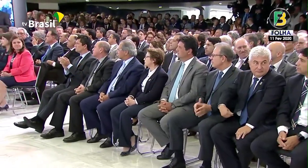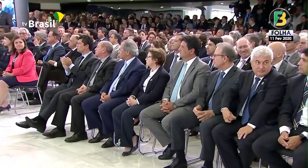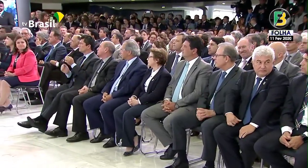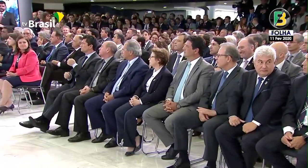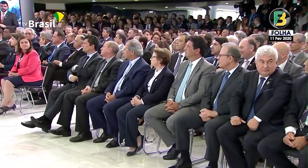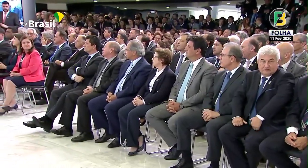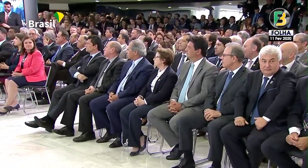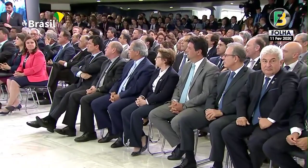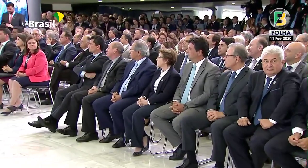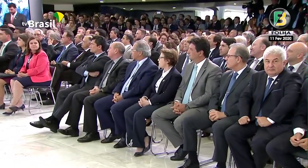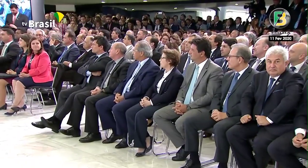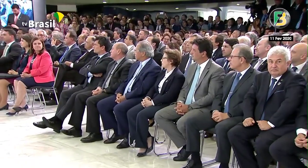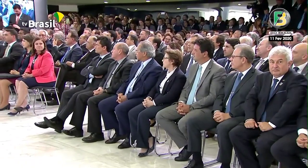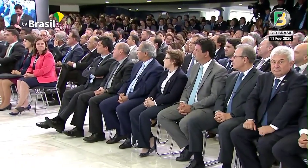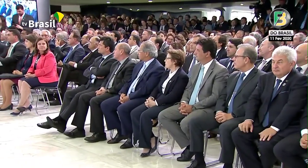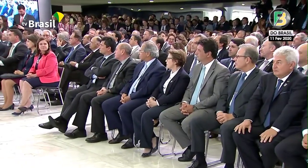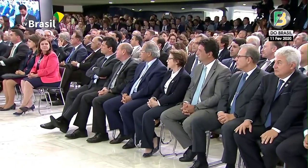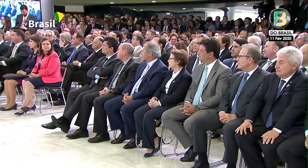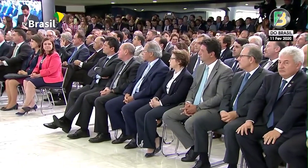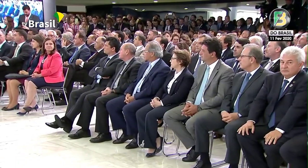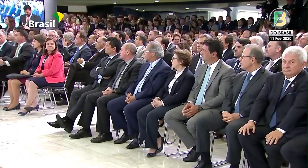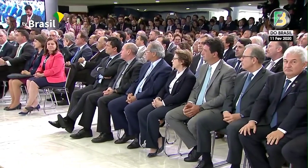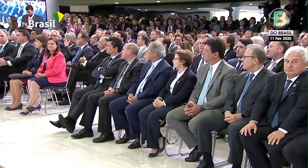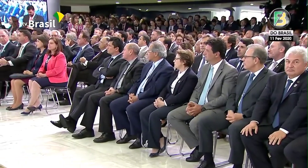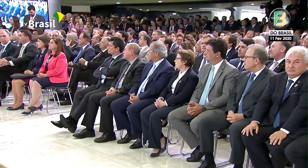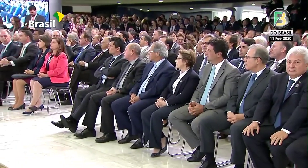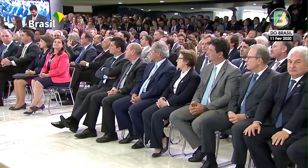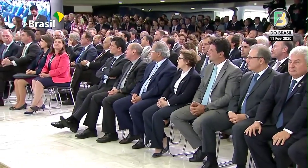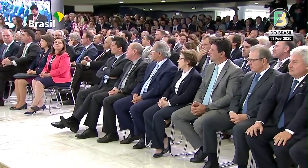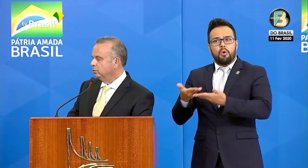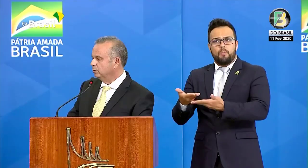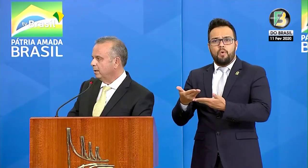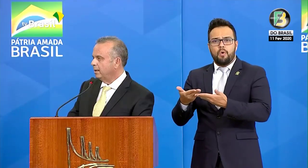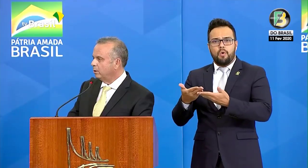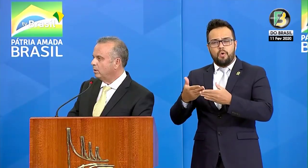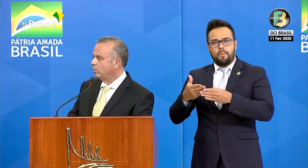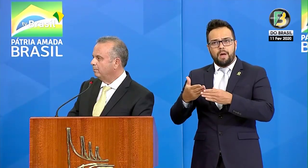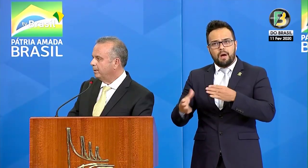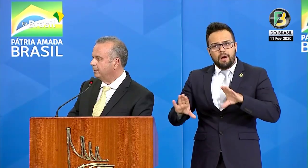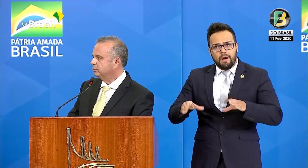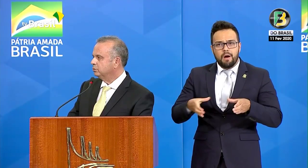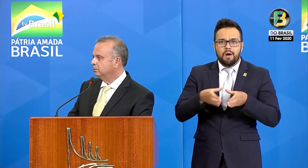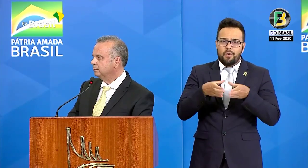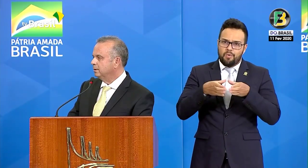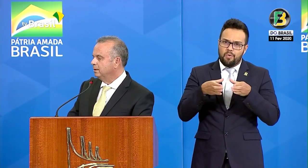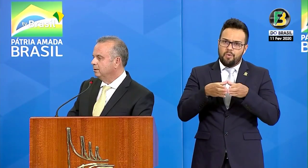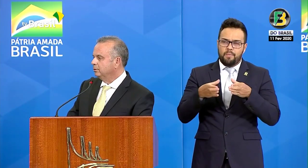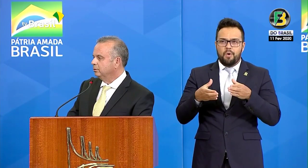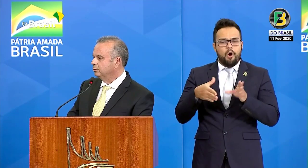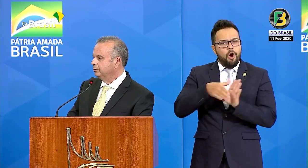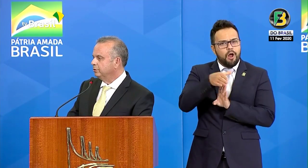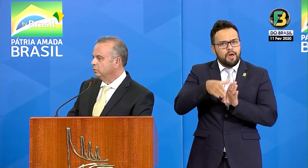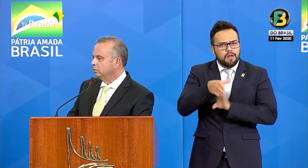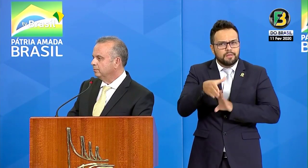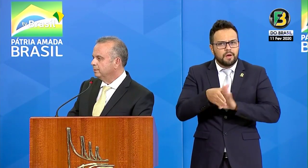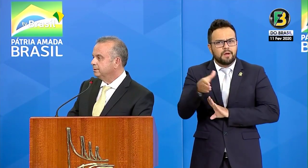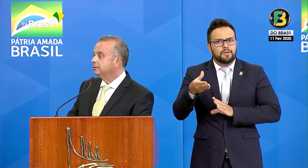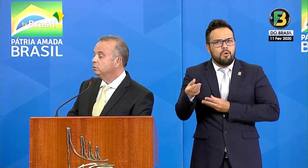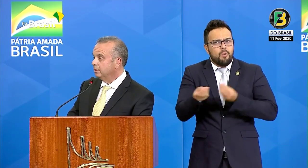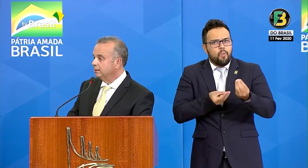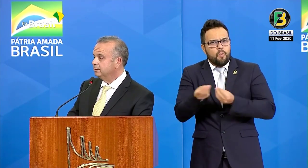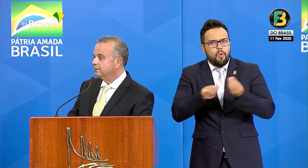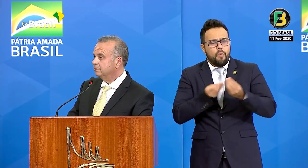literalmente me recrutou para fazer parte de sua equipe, nos deu régua, compasso, nos